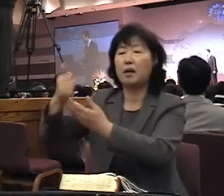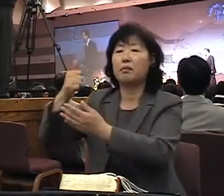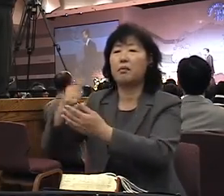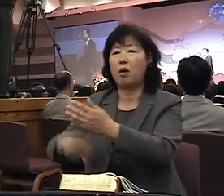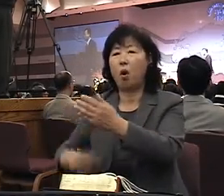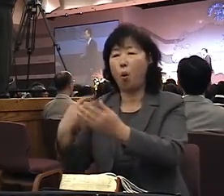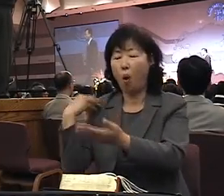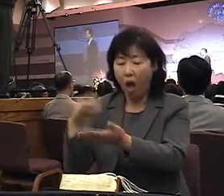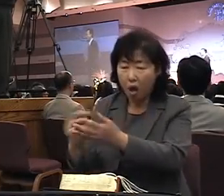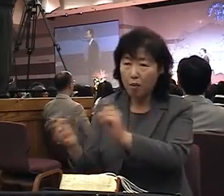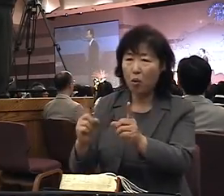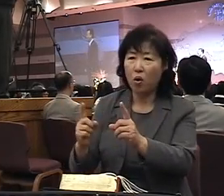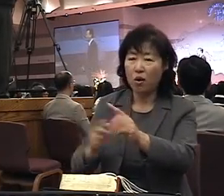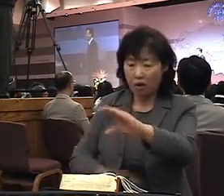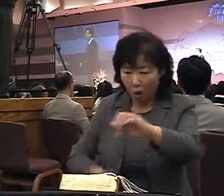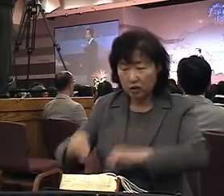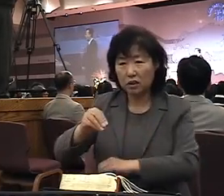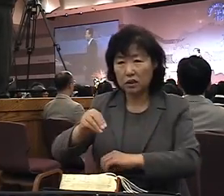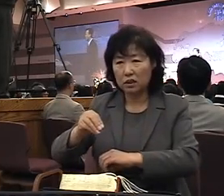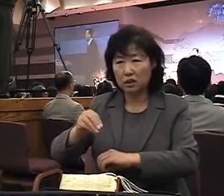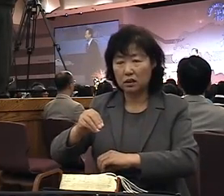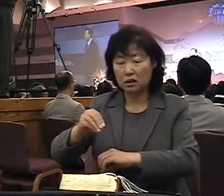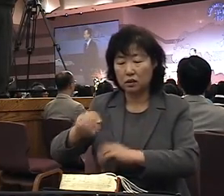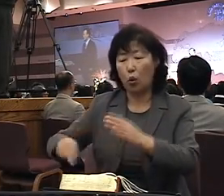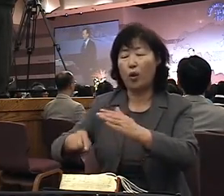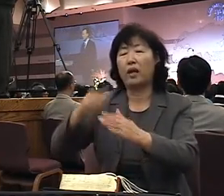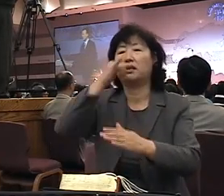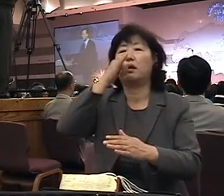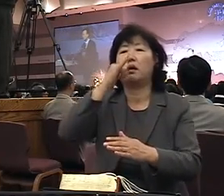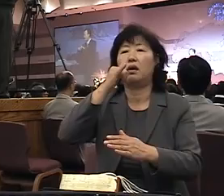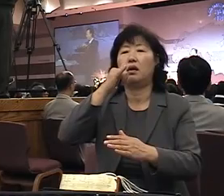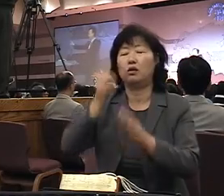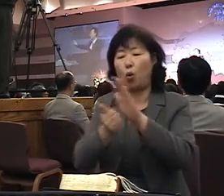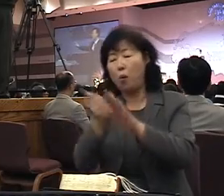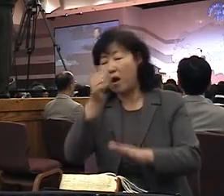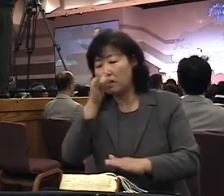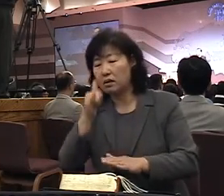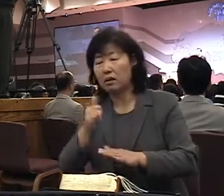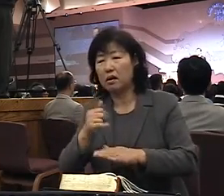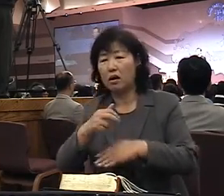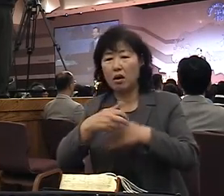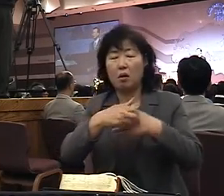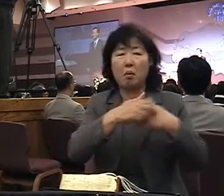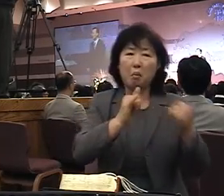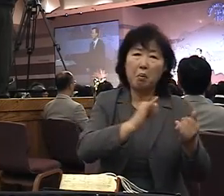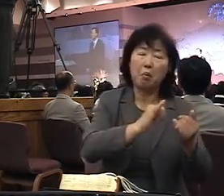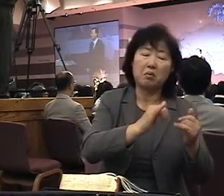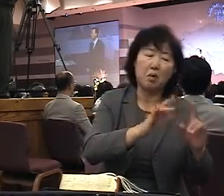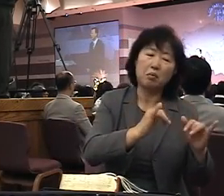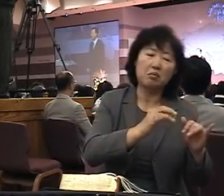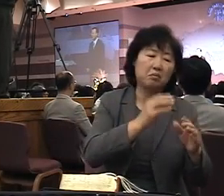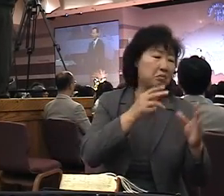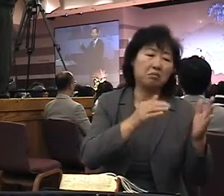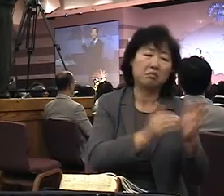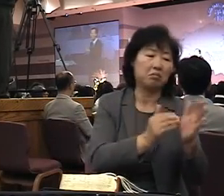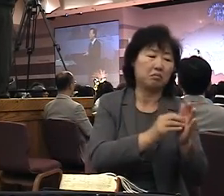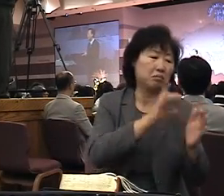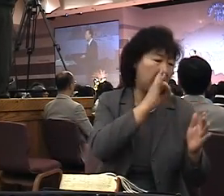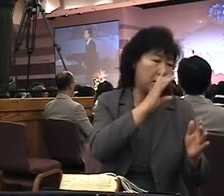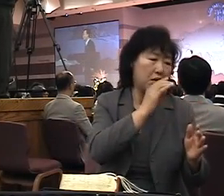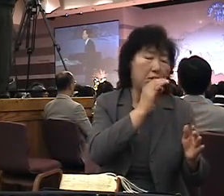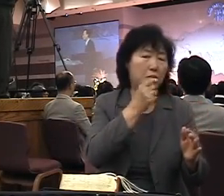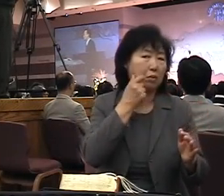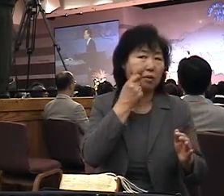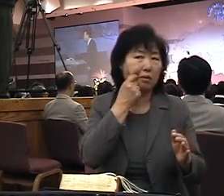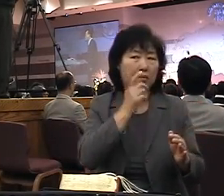역사가 있다는 것을 믿으시기를 바랍니다. 소망이 있어요. 변호사들은 이제 가망이 없다, 소망이 없다, 끝났다고 말할 수 있지만 나의